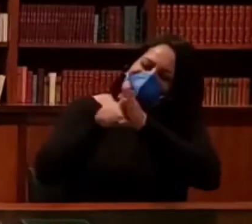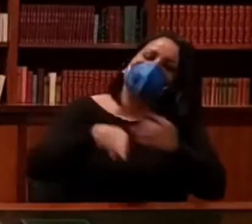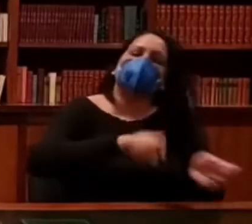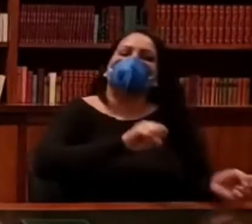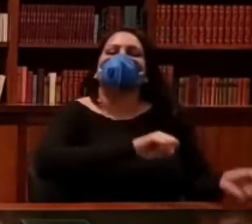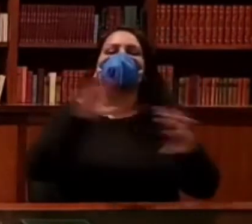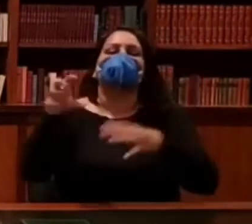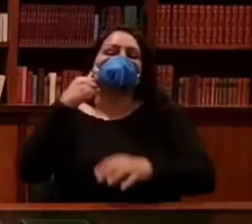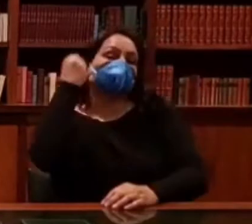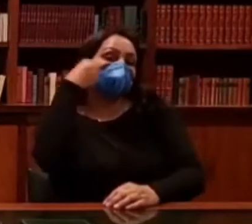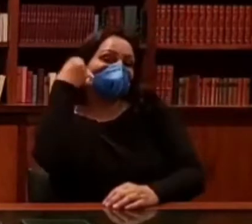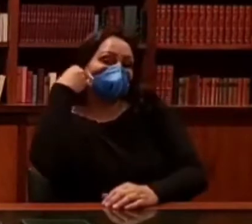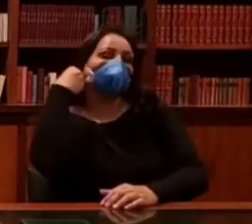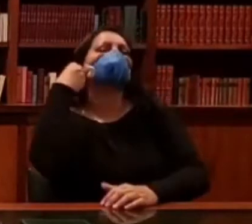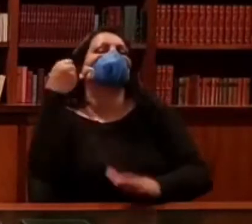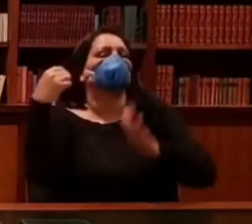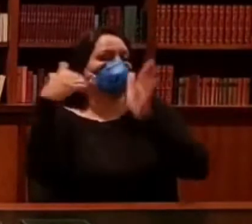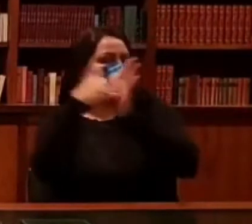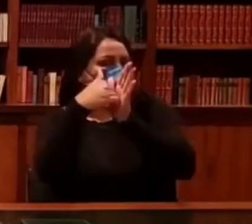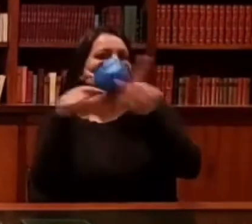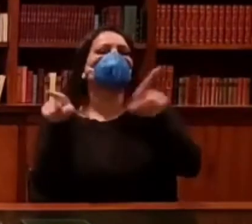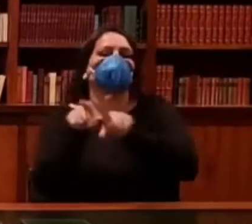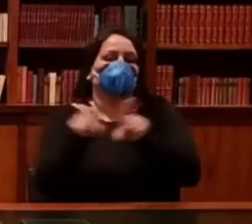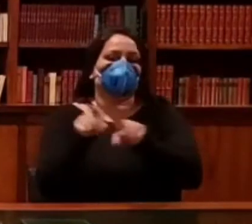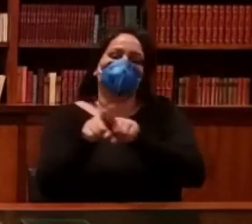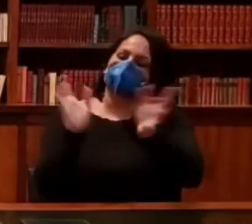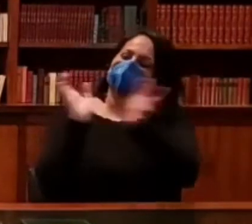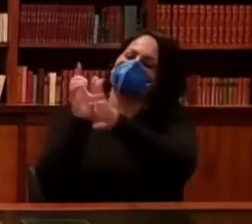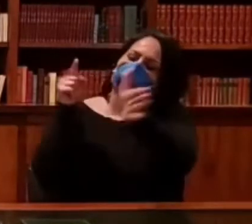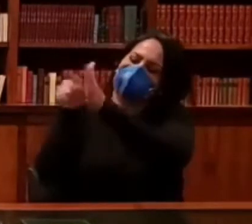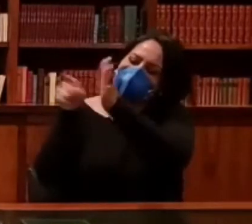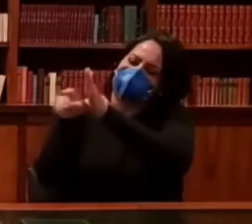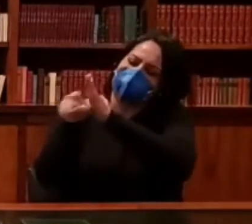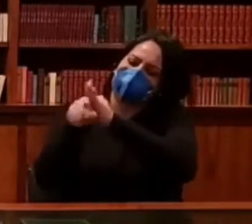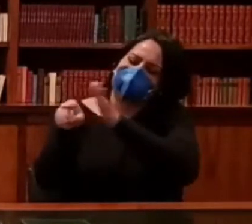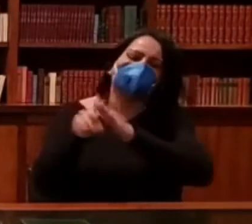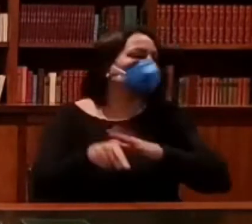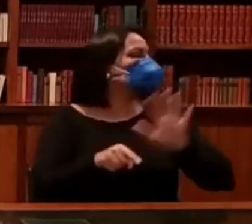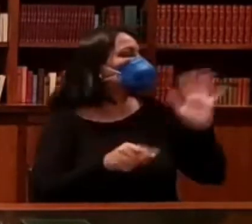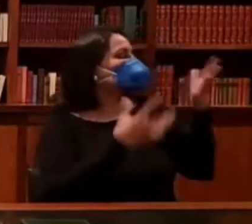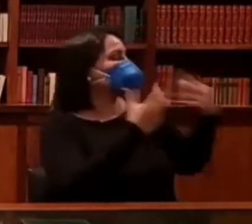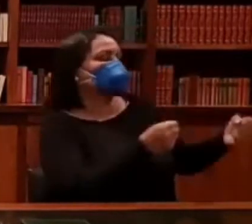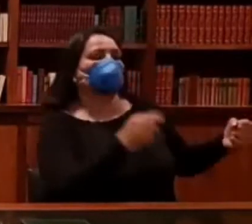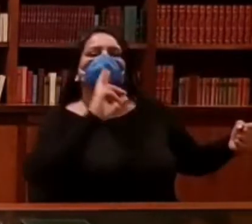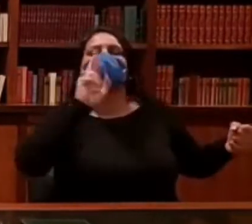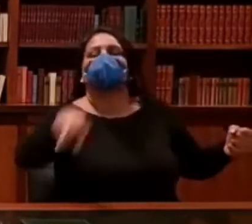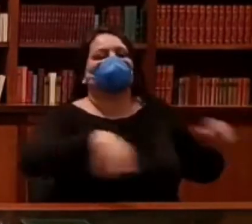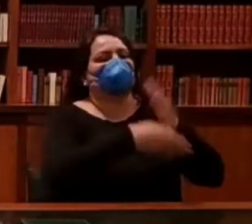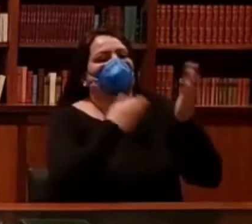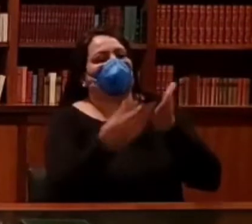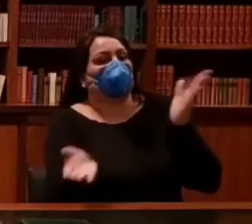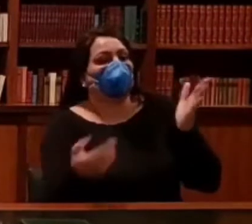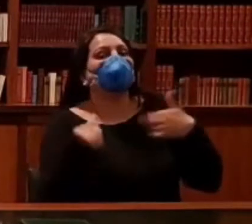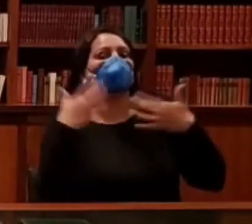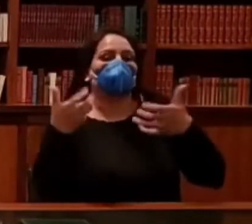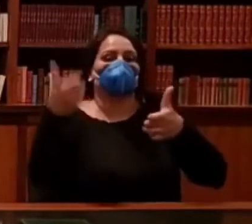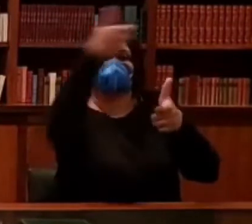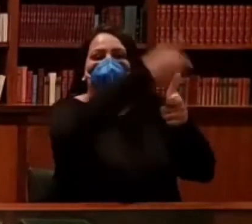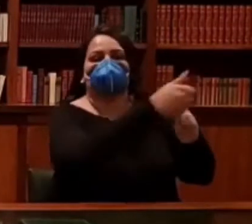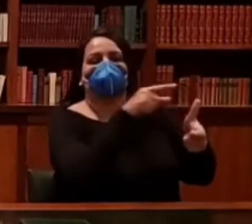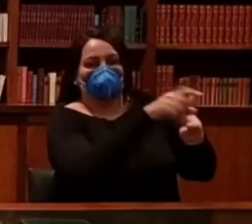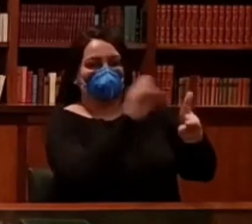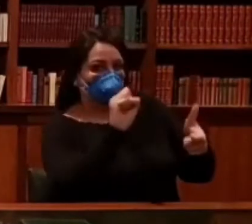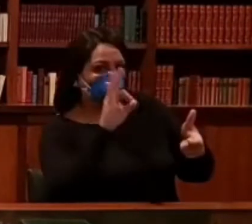a indicação minha, tem que indicar e ter uma sabatina no Senado, que pode ser reprovado, pode, né? Mas eu quero botar alguém no Supremo que